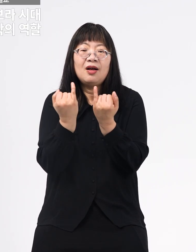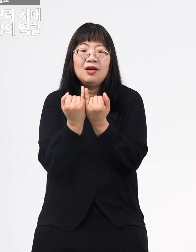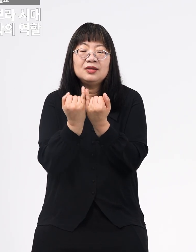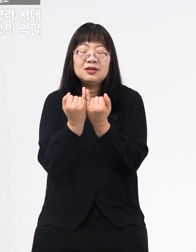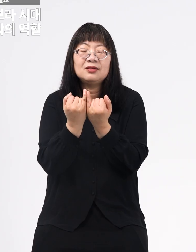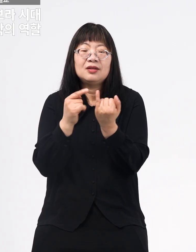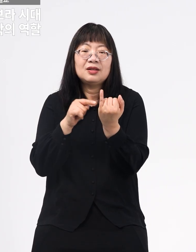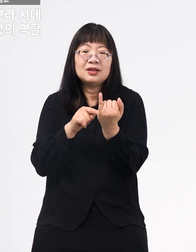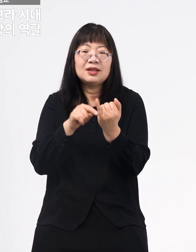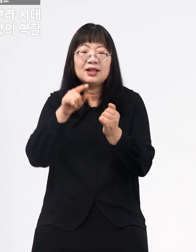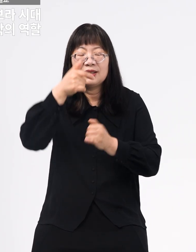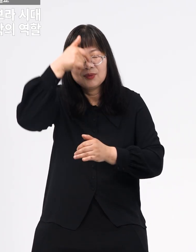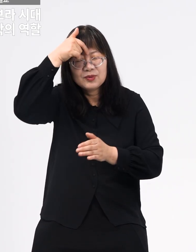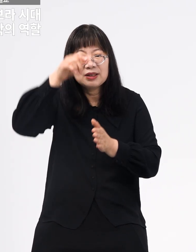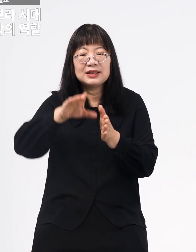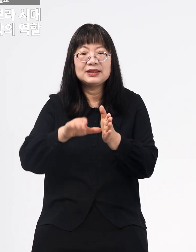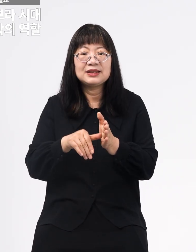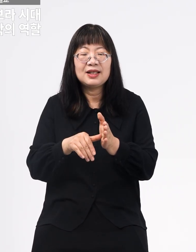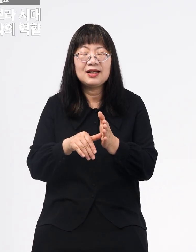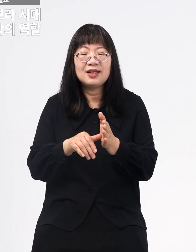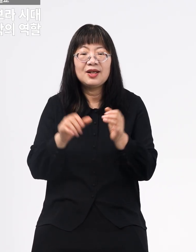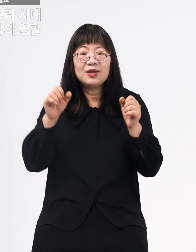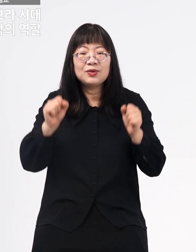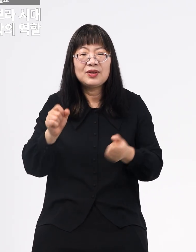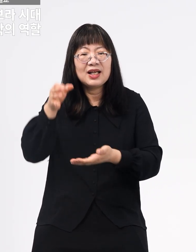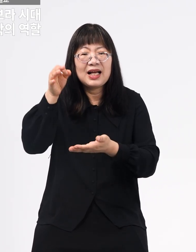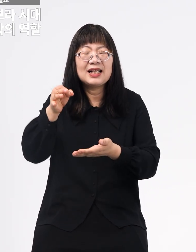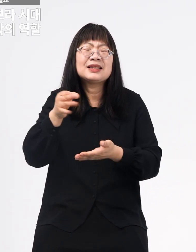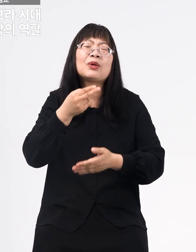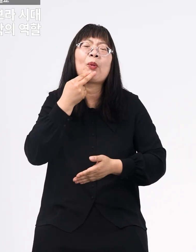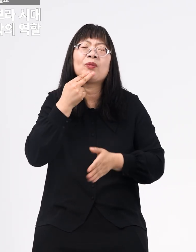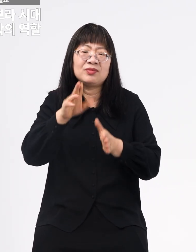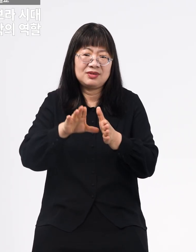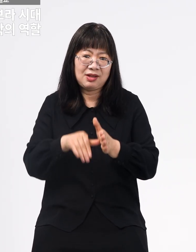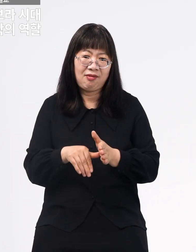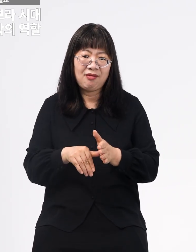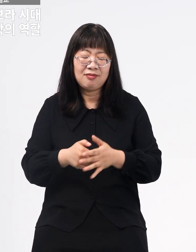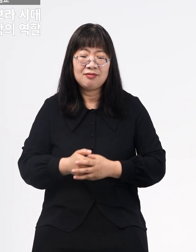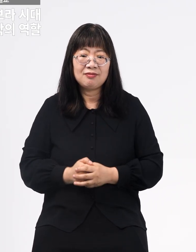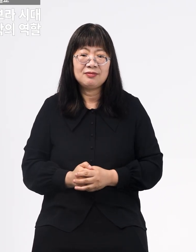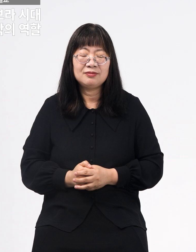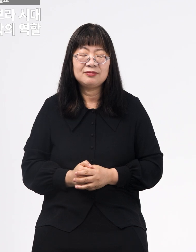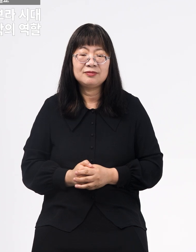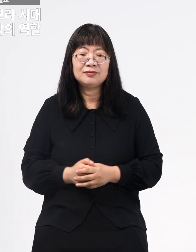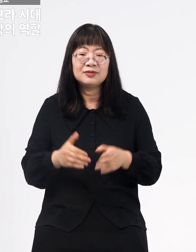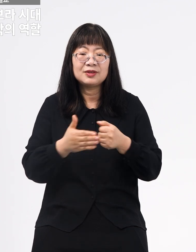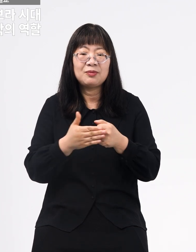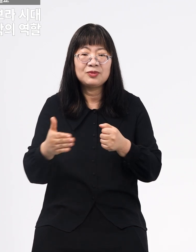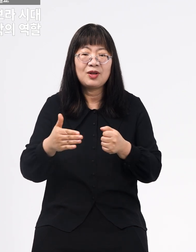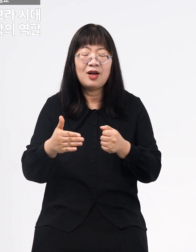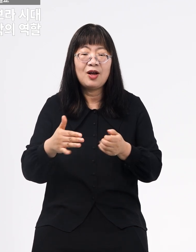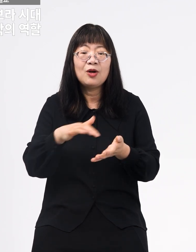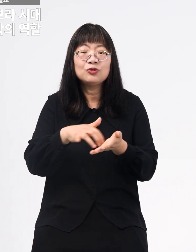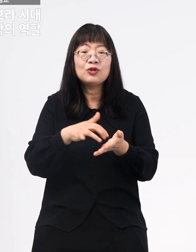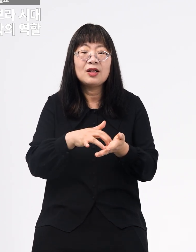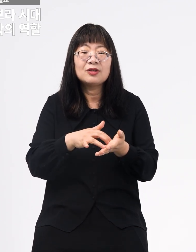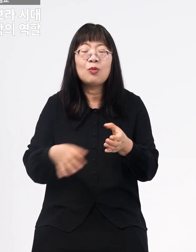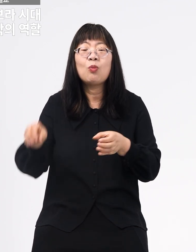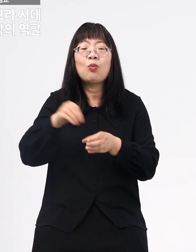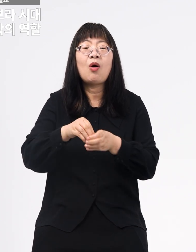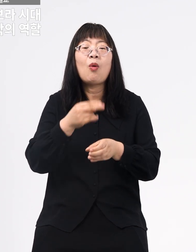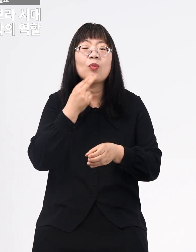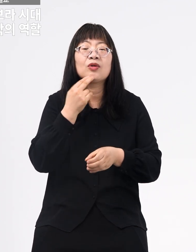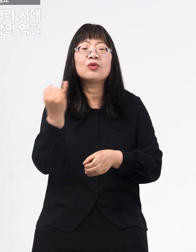여성으로서 당시 고대 사회에 존재감이 없던 때입니다. 그래서 숫자에도 안 집어넣었을